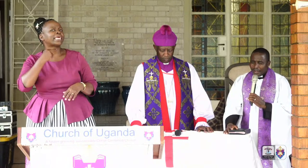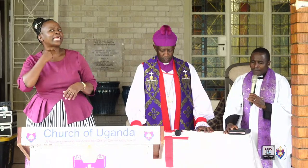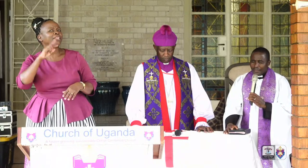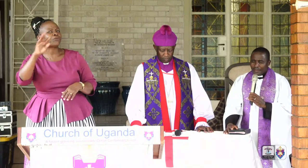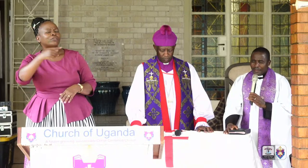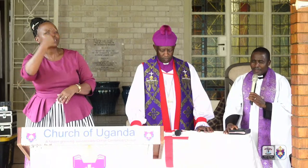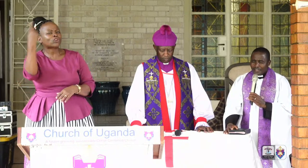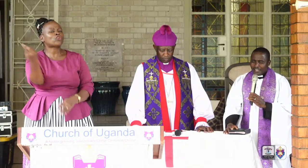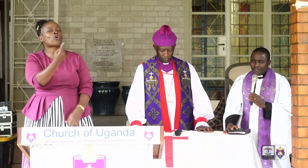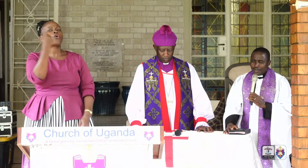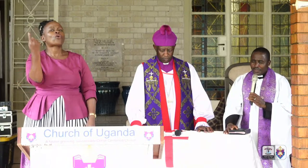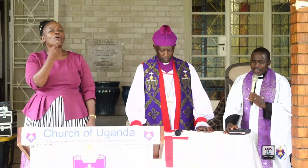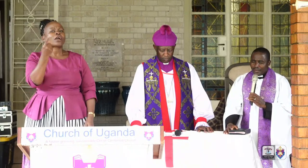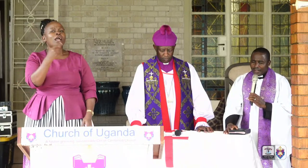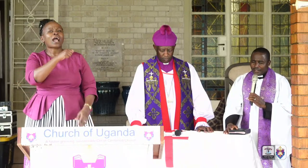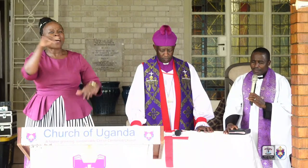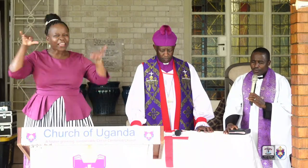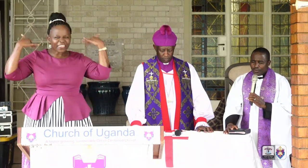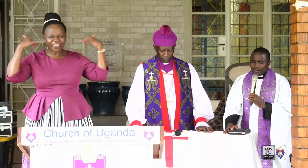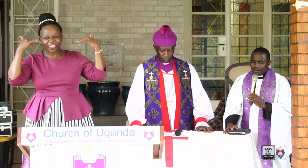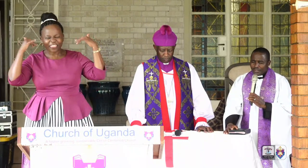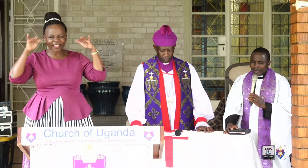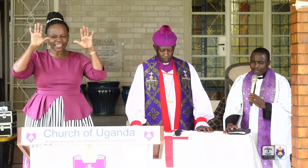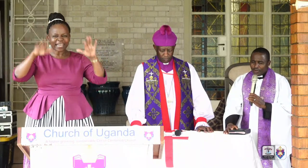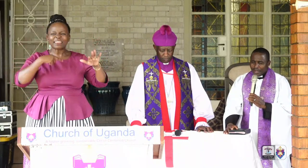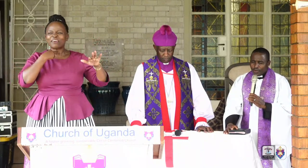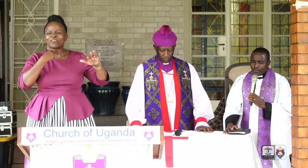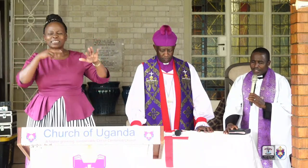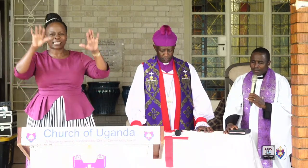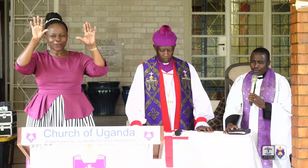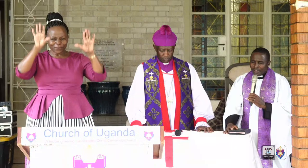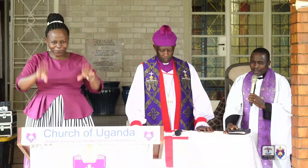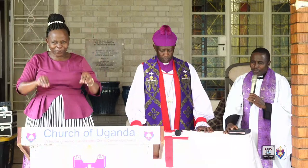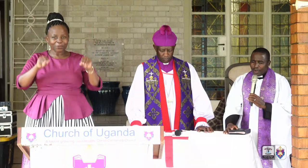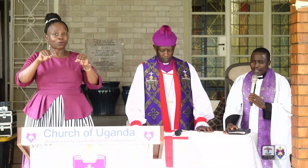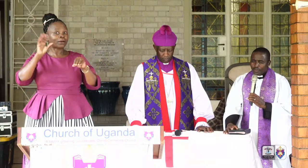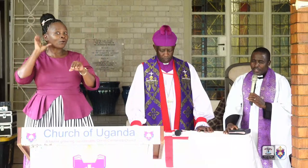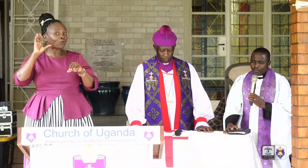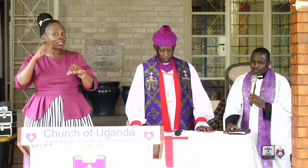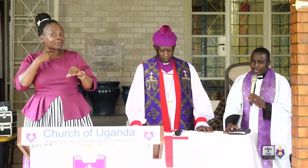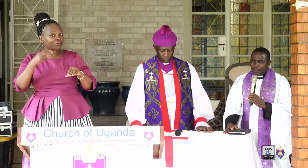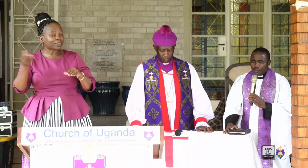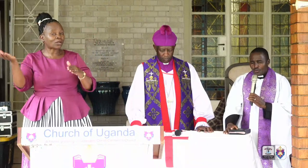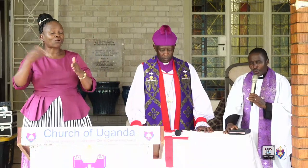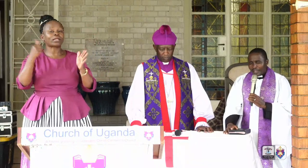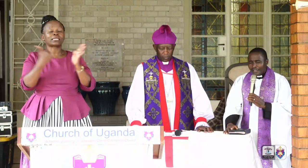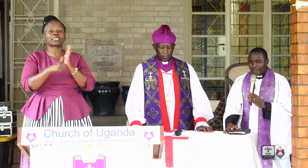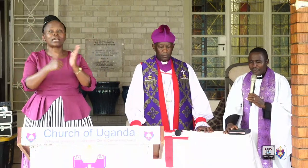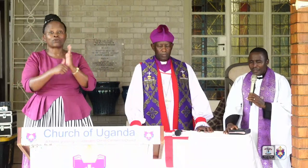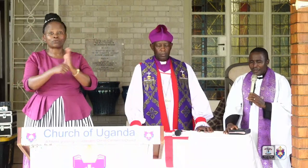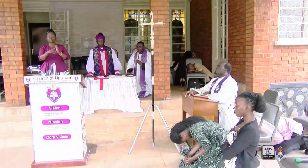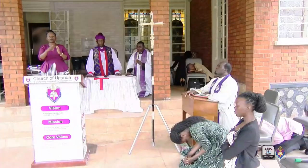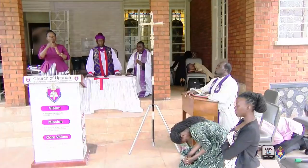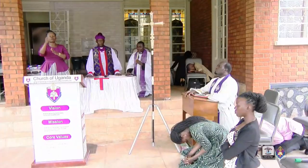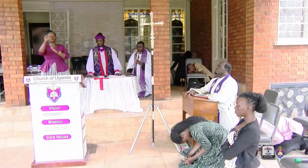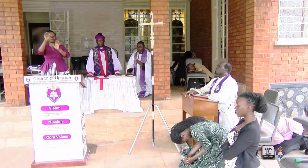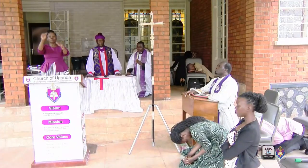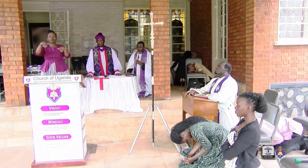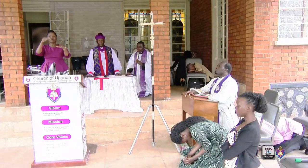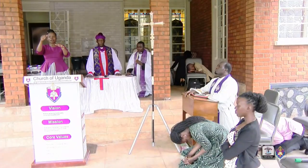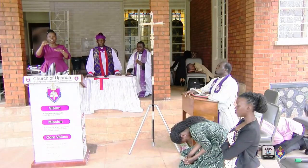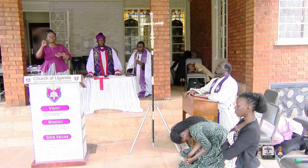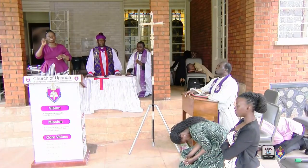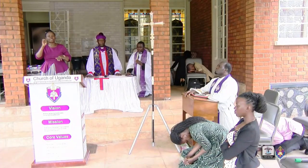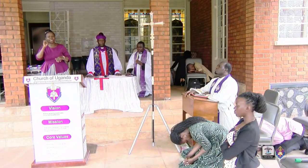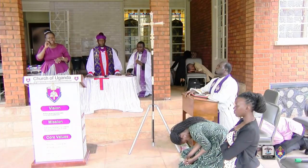lyokka sirisa amaloboozi amalala tuleme okuwulira amaloboozi amalala kubanga okuwuliriza amaloboozi amalala kwaleeta obuzibu mu lusuku Eden abantu bwe